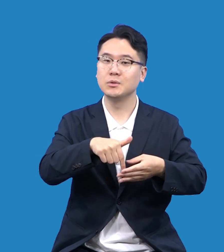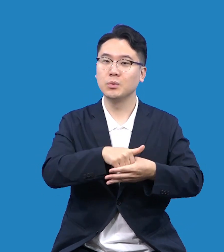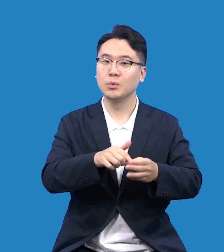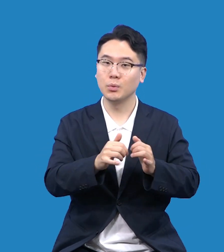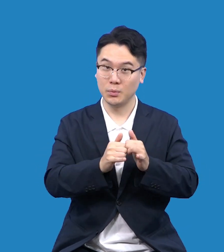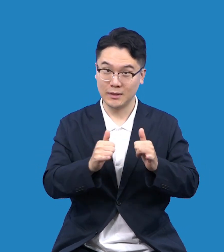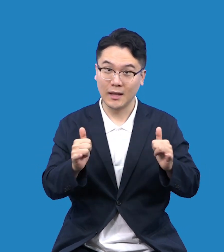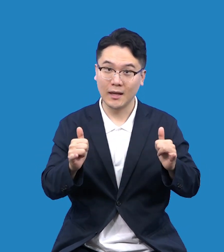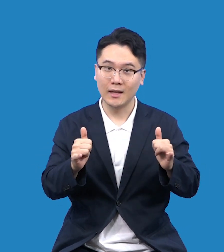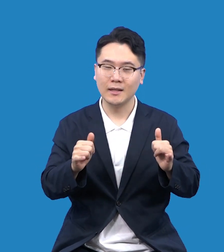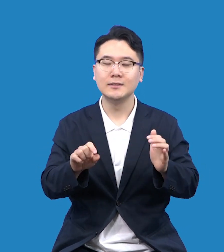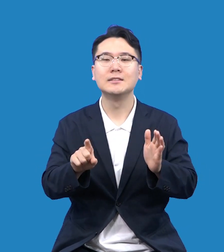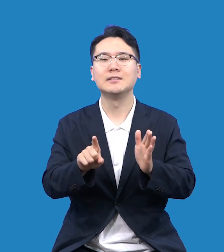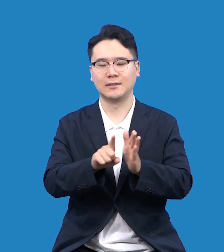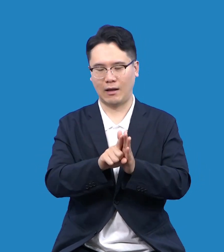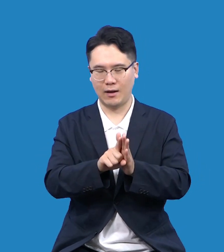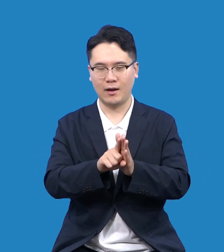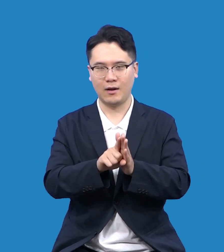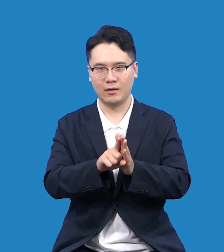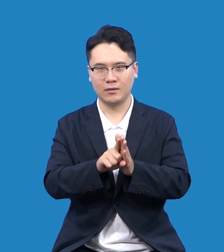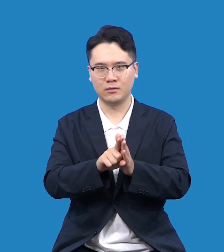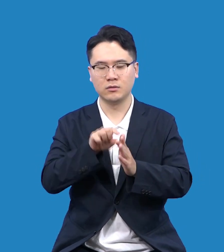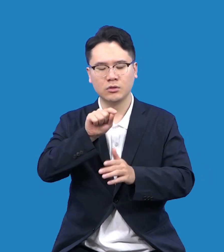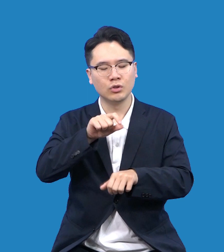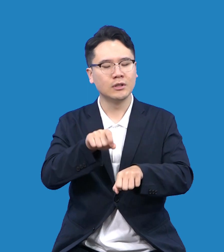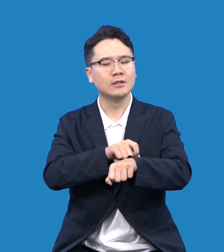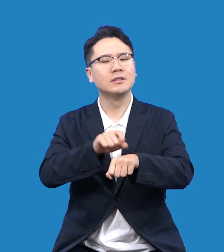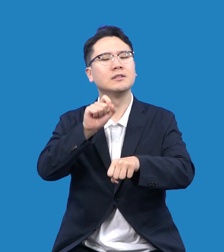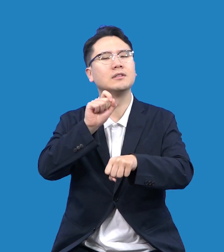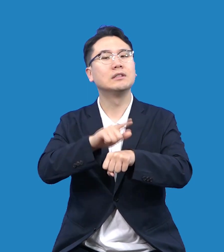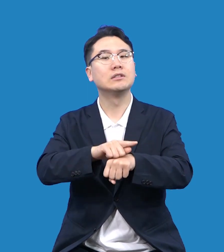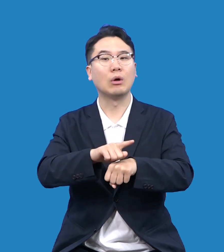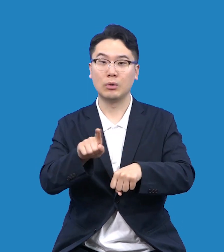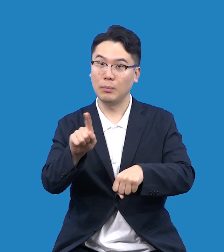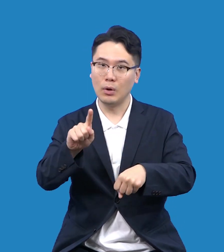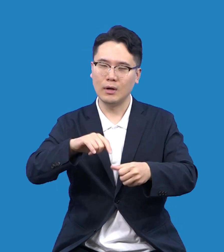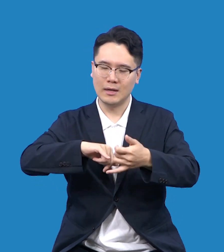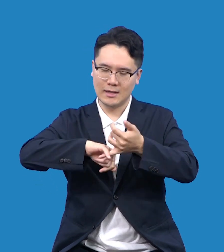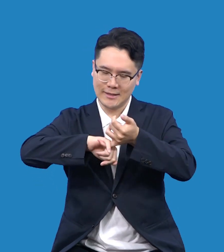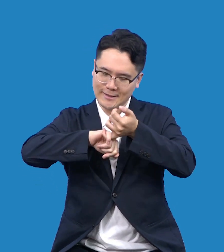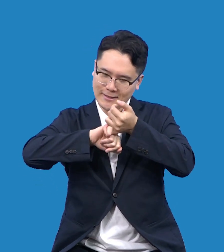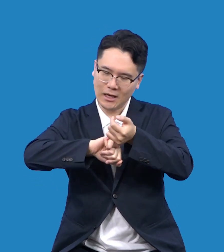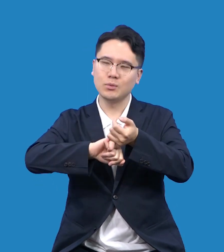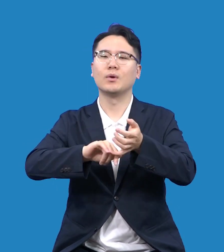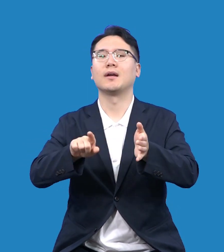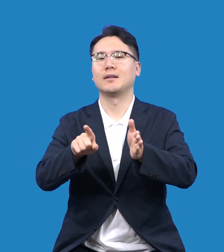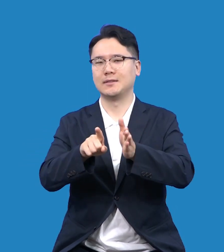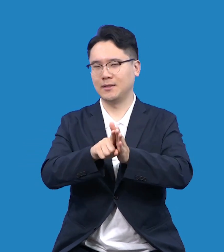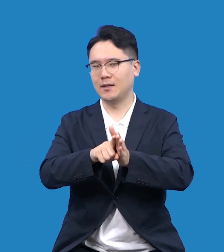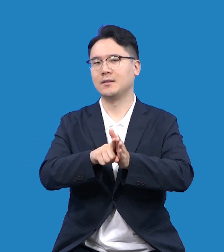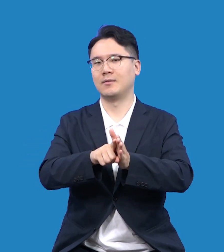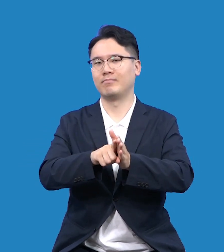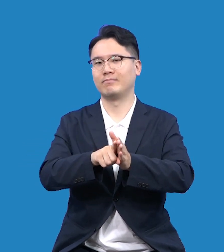기독교인의 신앙, 그 신앙의 특성을 한마디로 약속의 신앙이다 이렇게 말합니다. 약속의